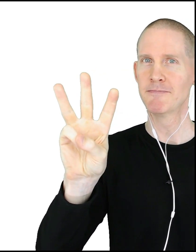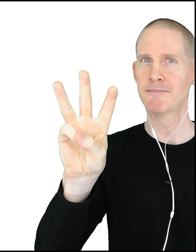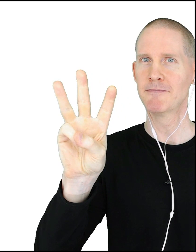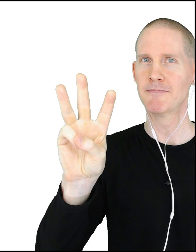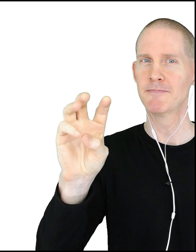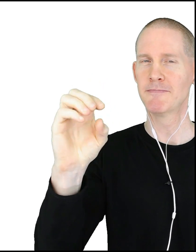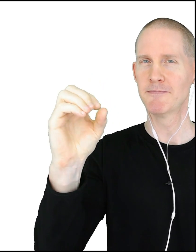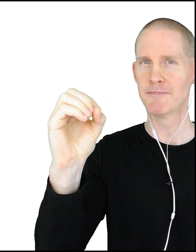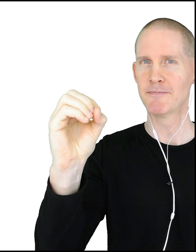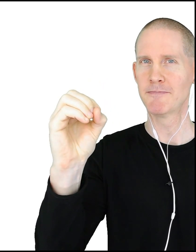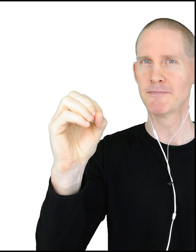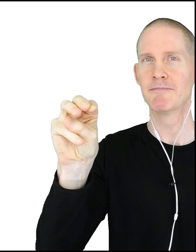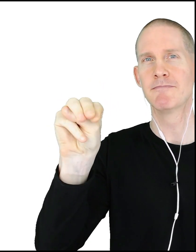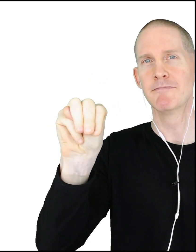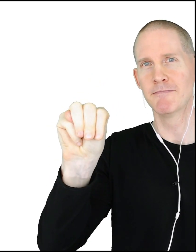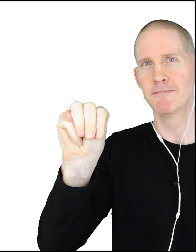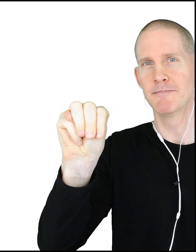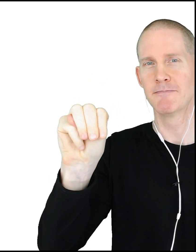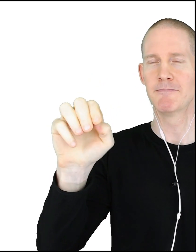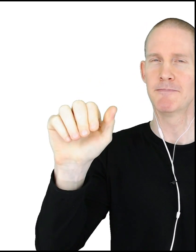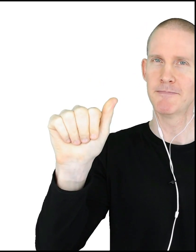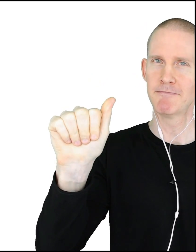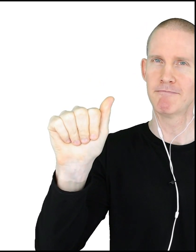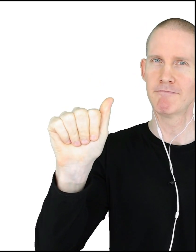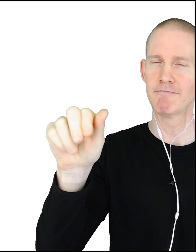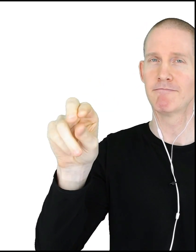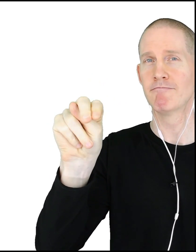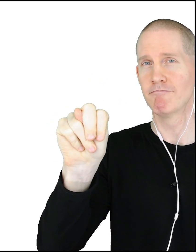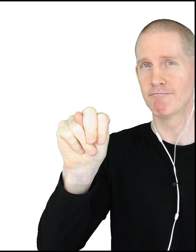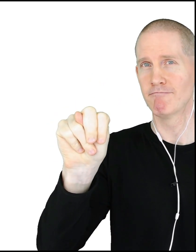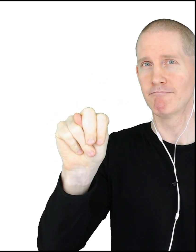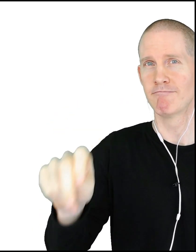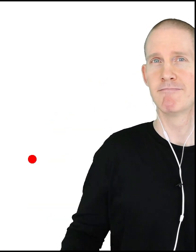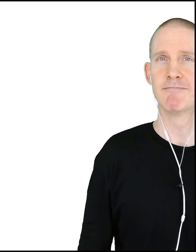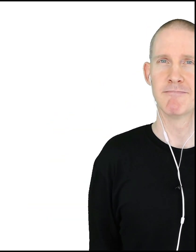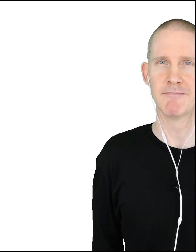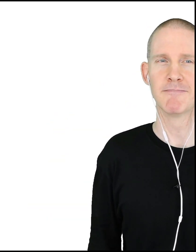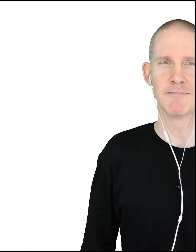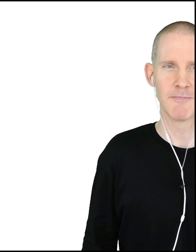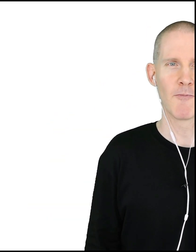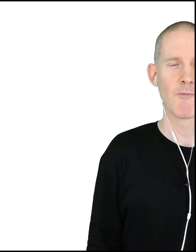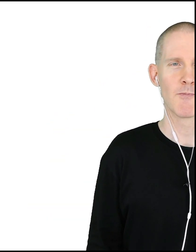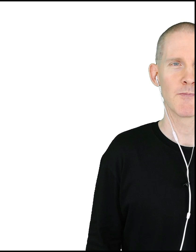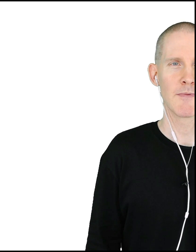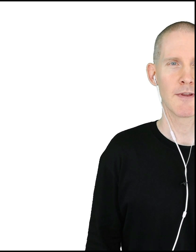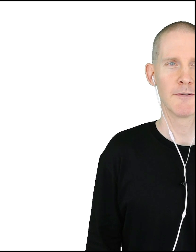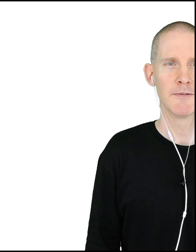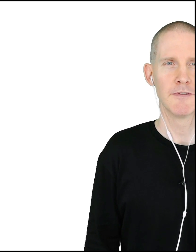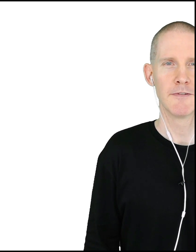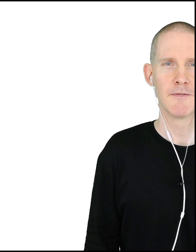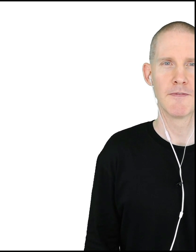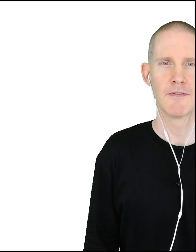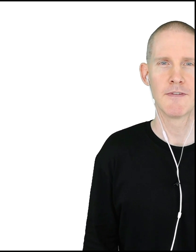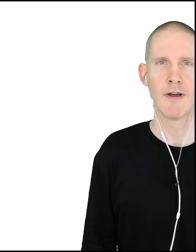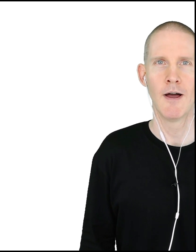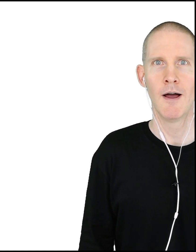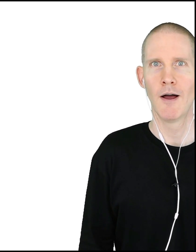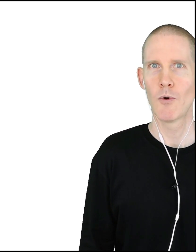tajne, laži, istine, bajne, nikad ti nisam oprostila. Suzo moja